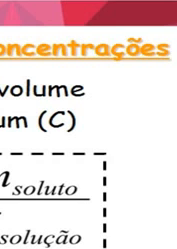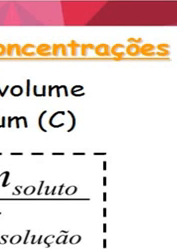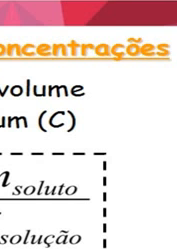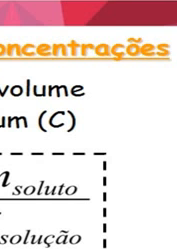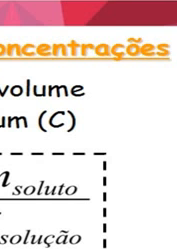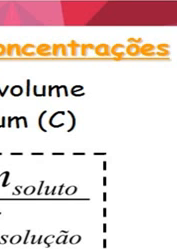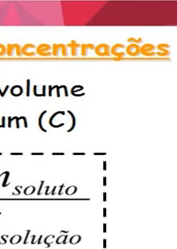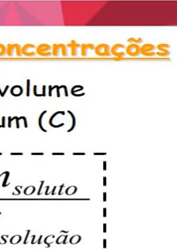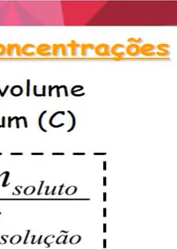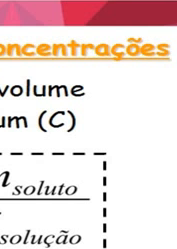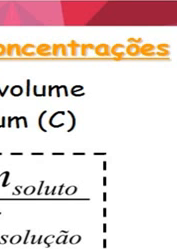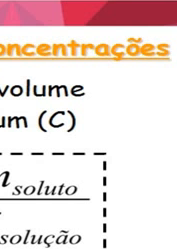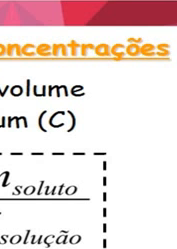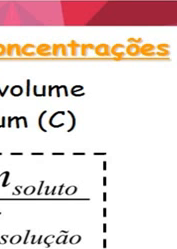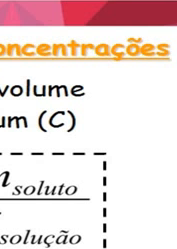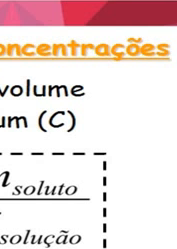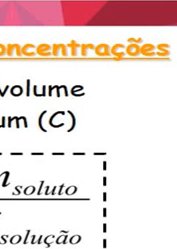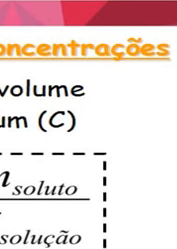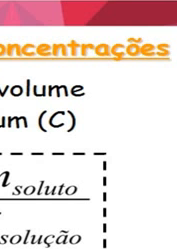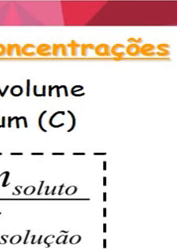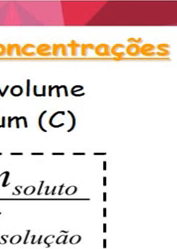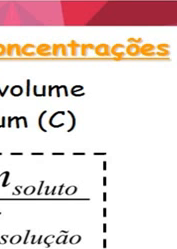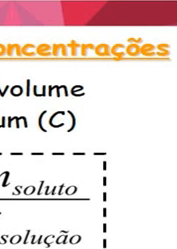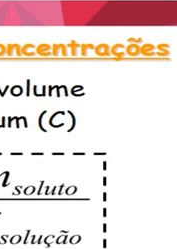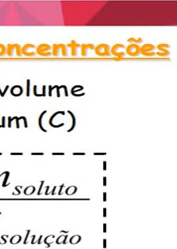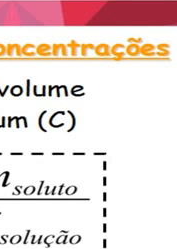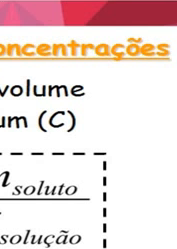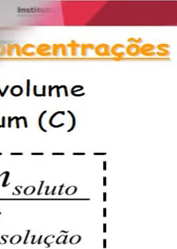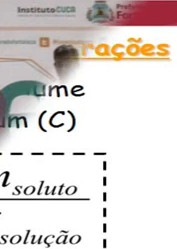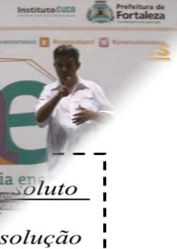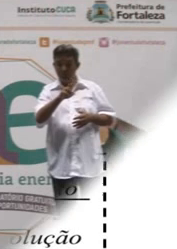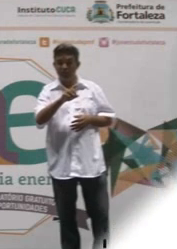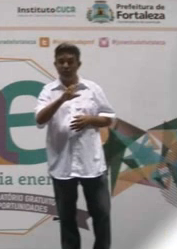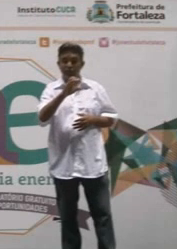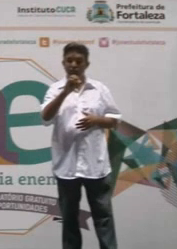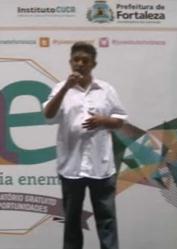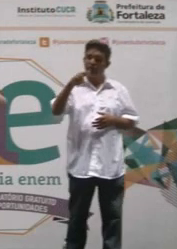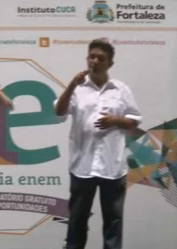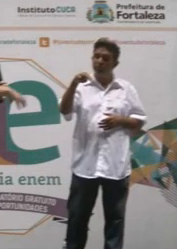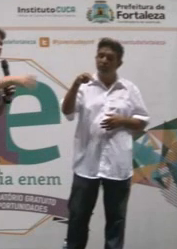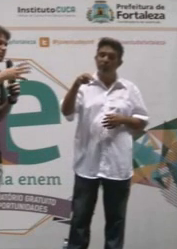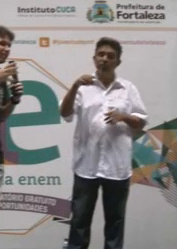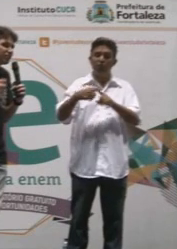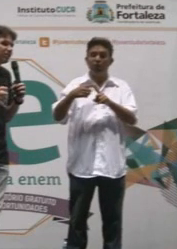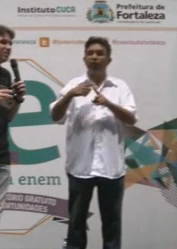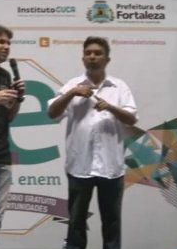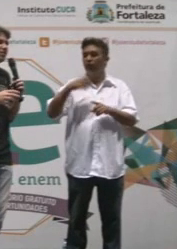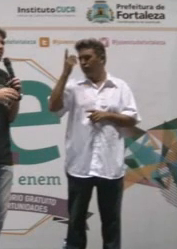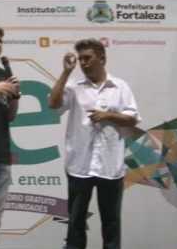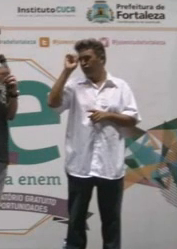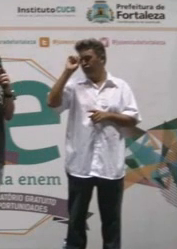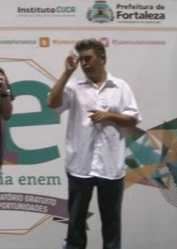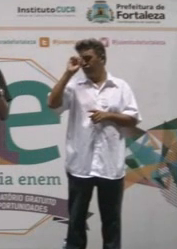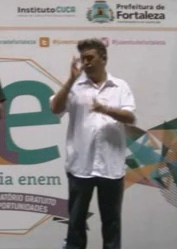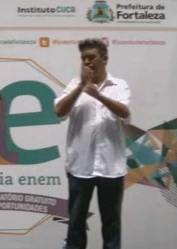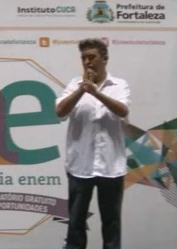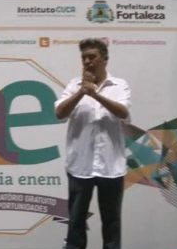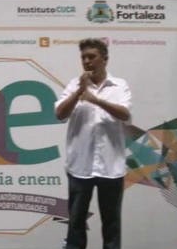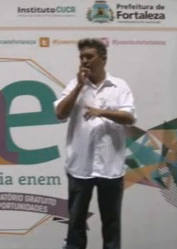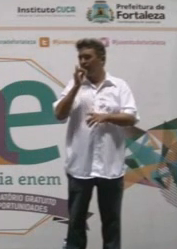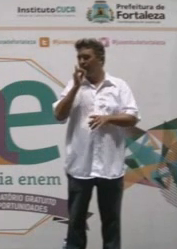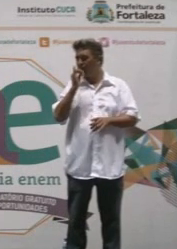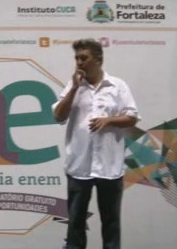solução. Essa concentração aí é chamada concentração comum porque ela está presente no nosso dia a dia. Quando você olha,